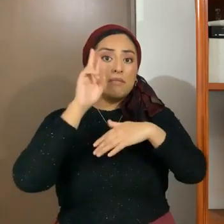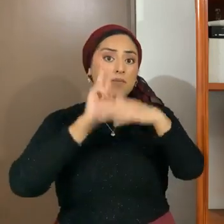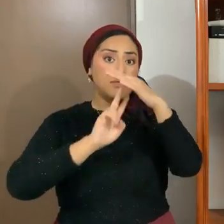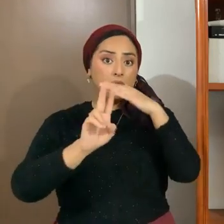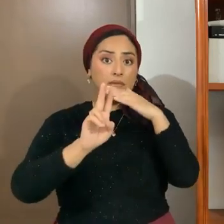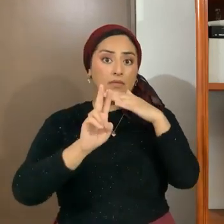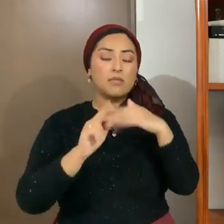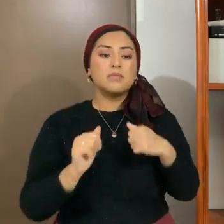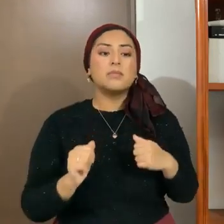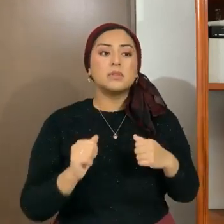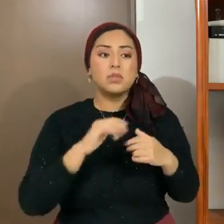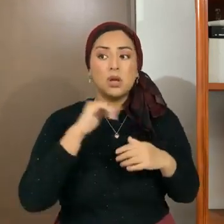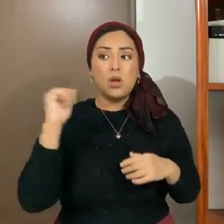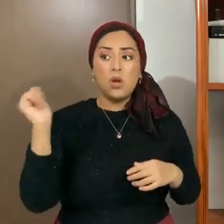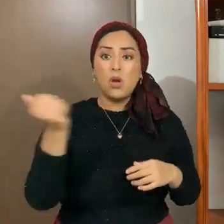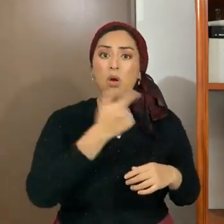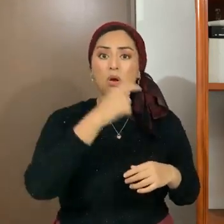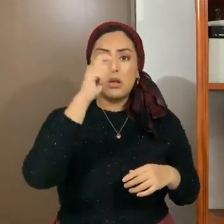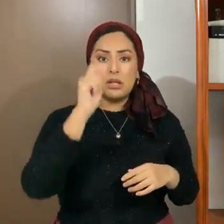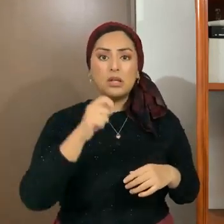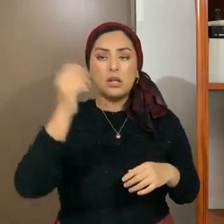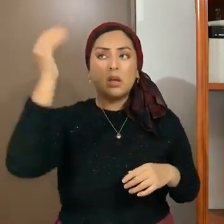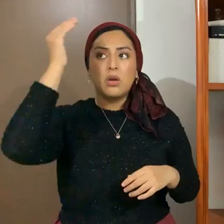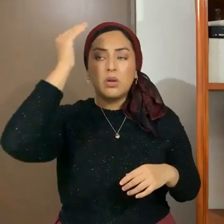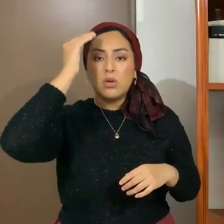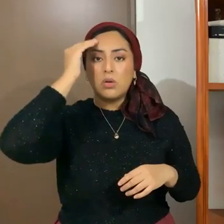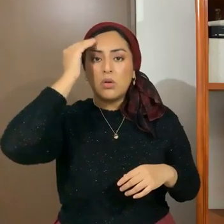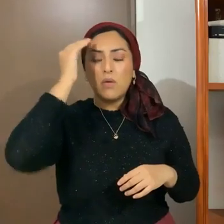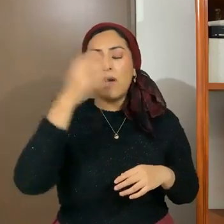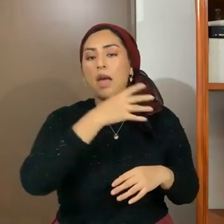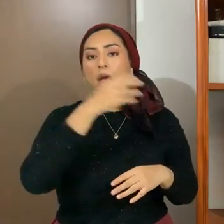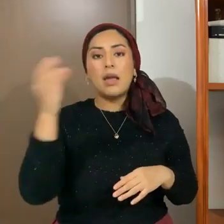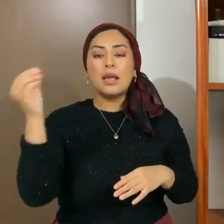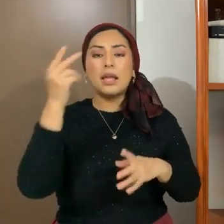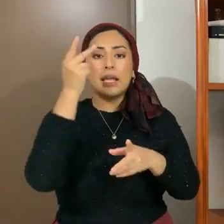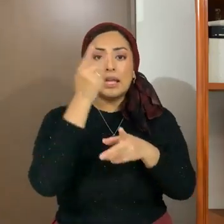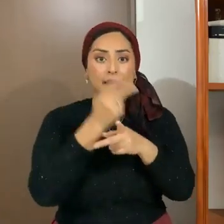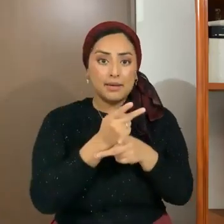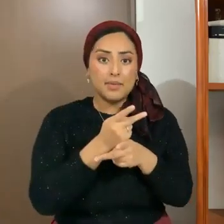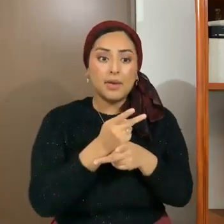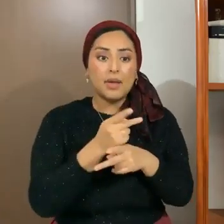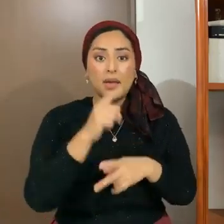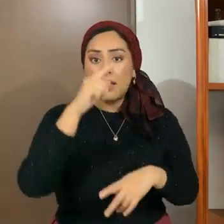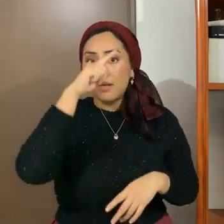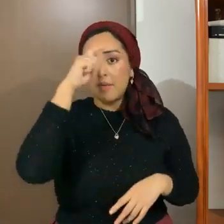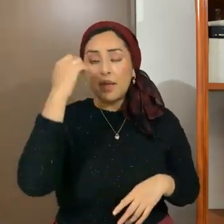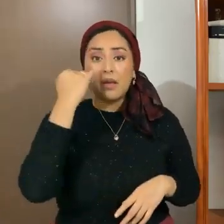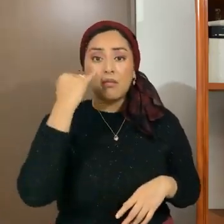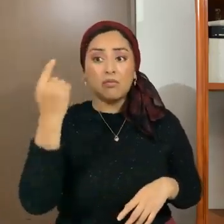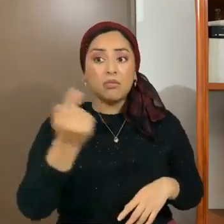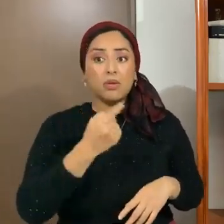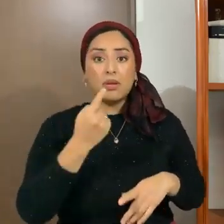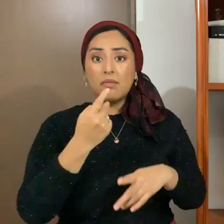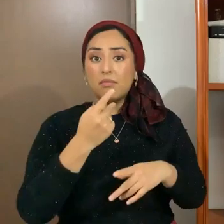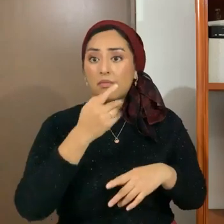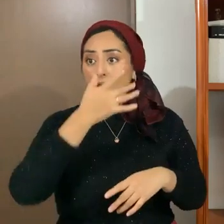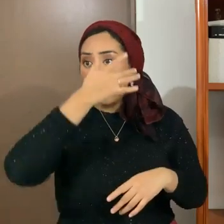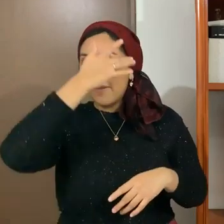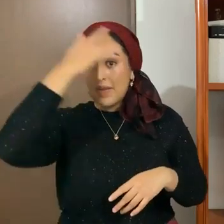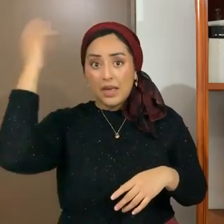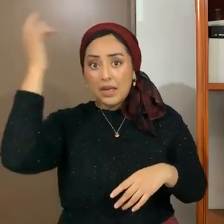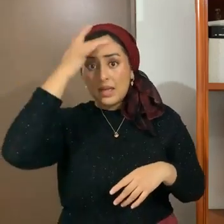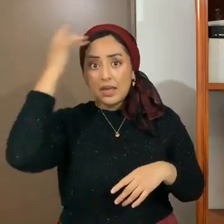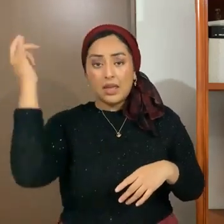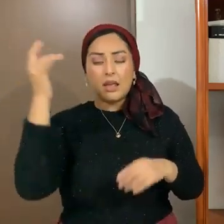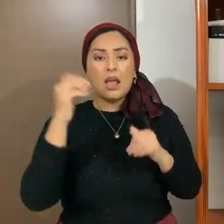amados Sahim, todos debemos conocerlas y guardarlas, porque si no las guardamos y las olvidamos,